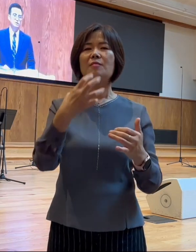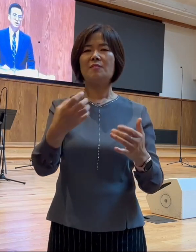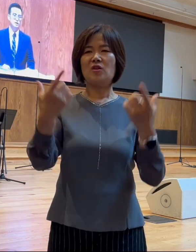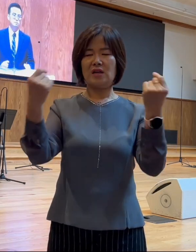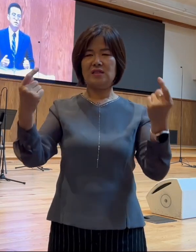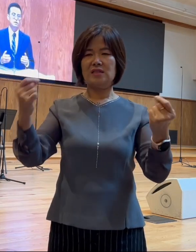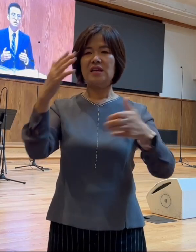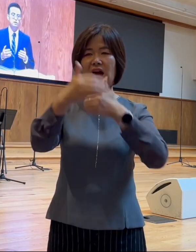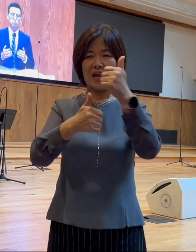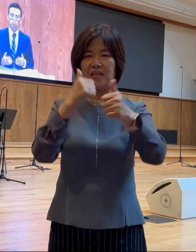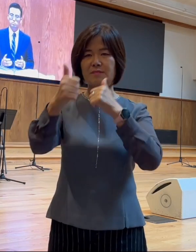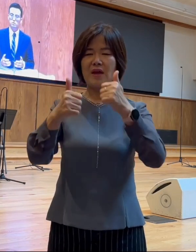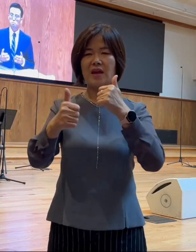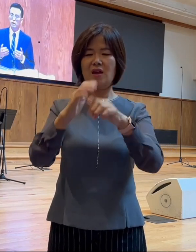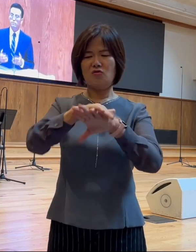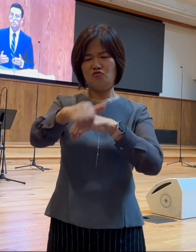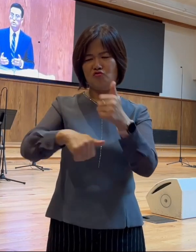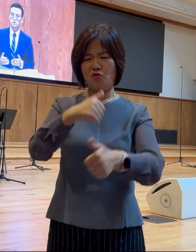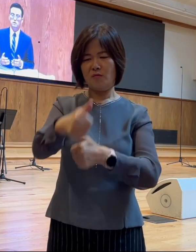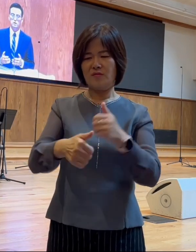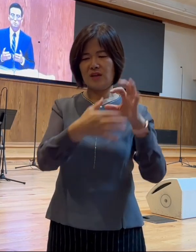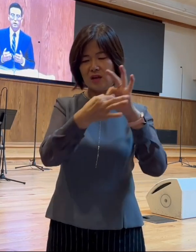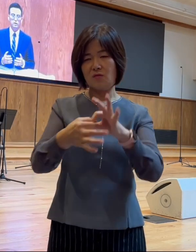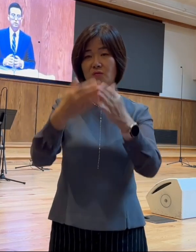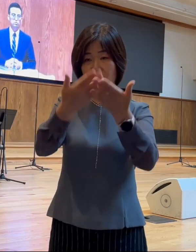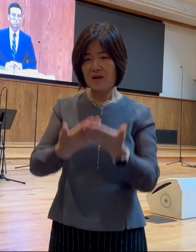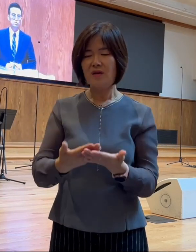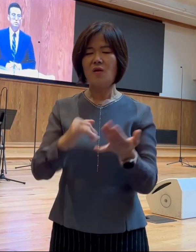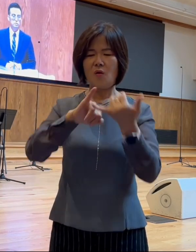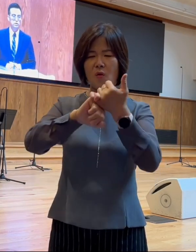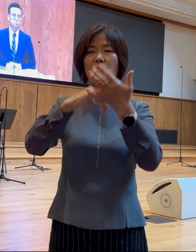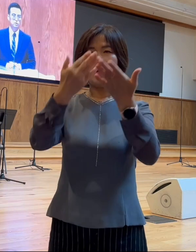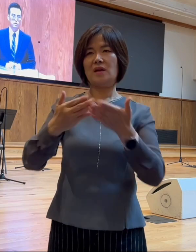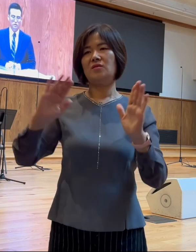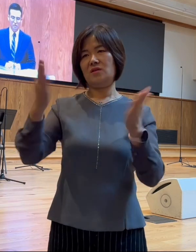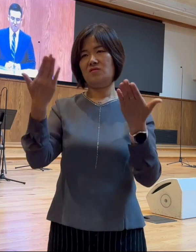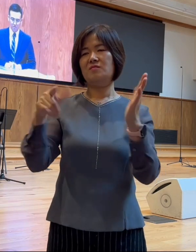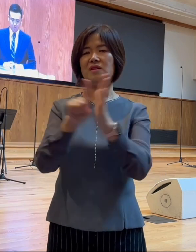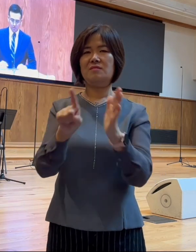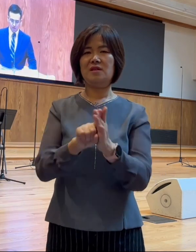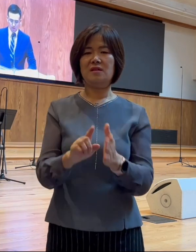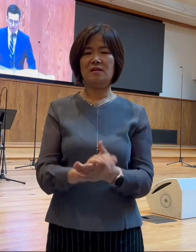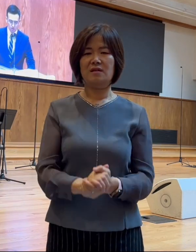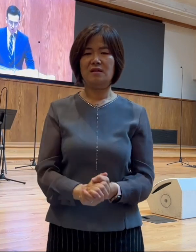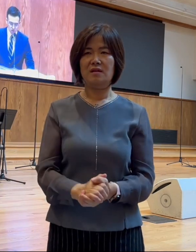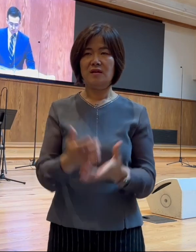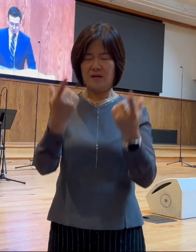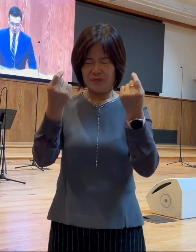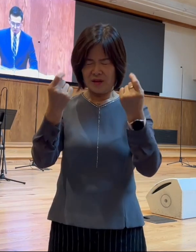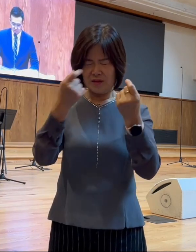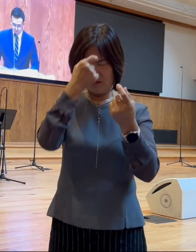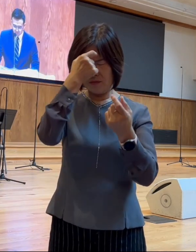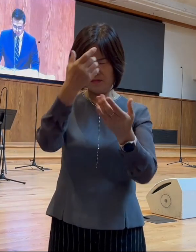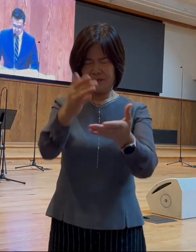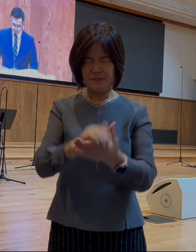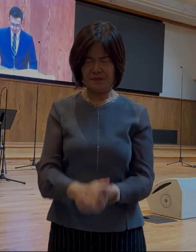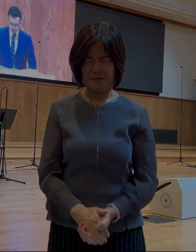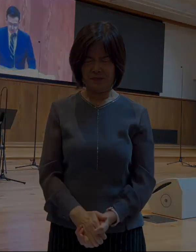그 하나님의 유업을 반드시 받게 될 줄 믿습니다. 함께 기도하겠습니다.